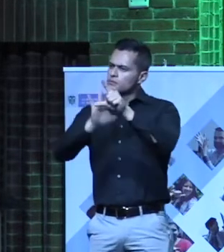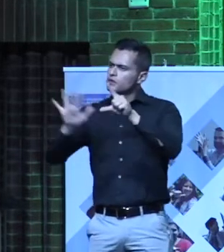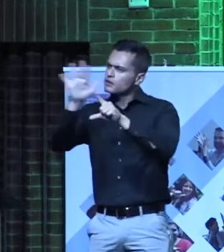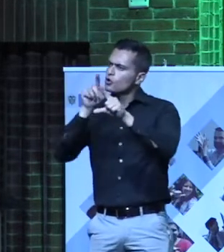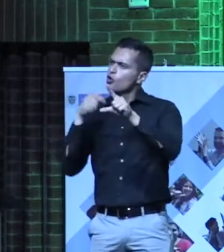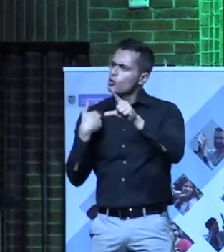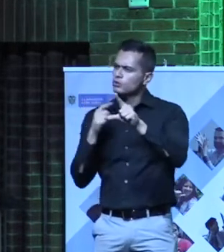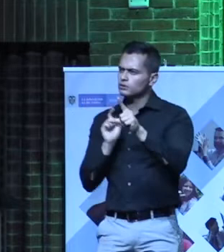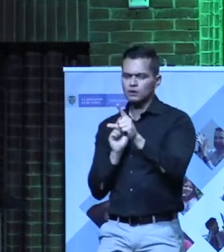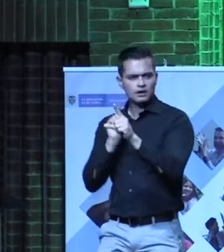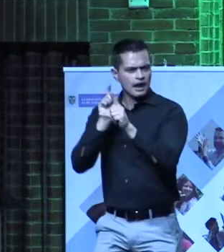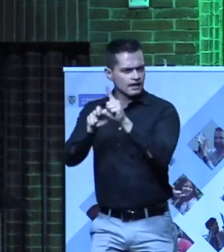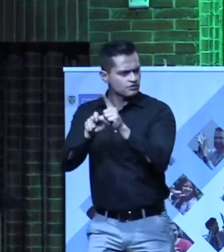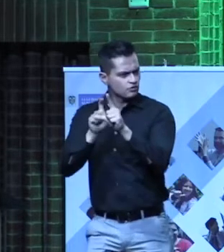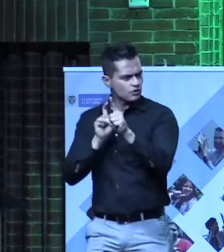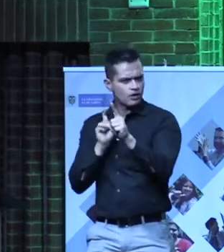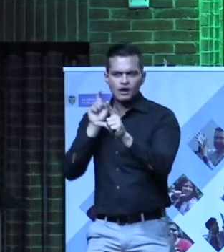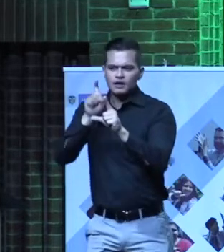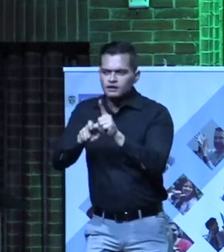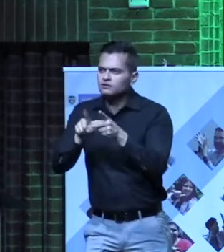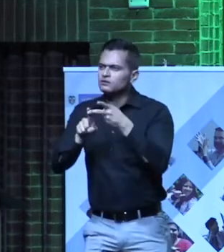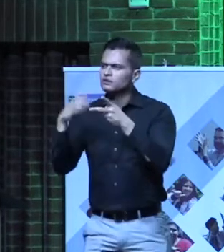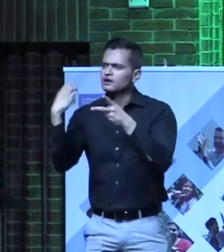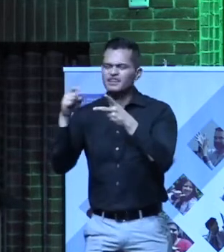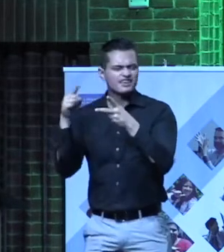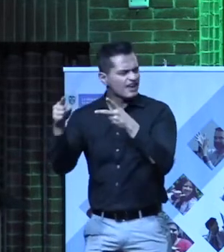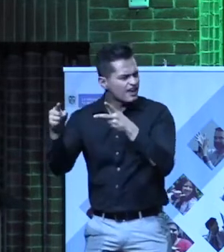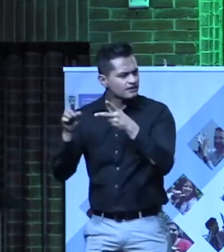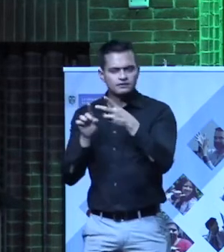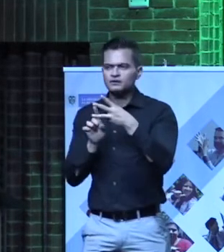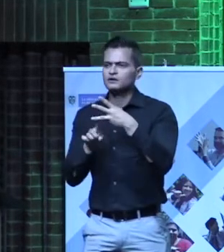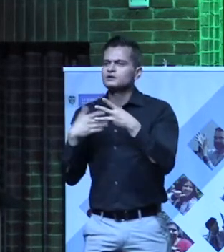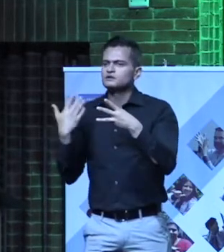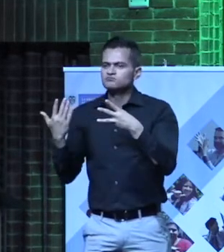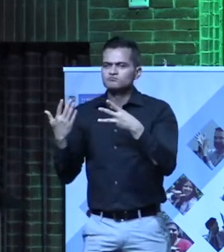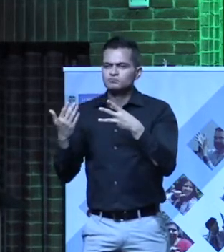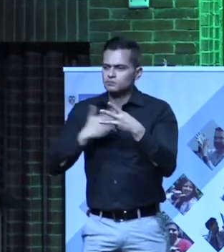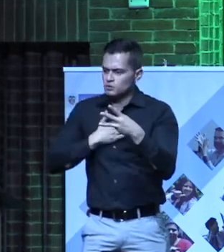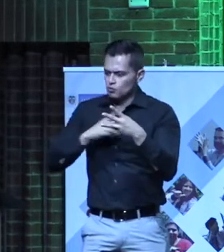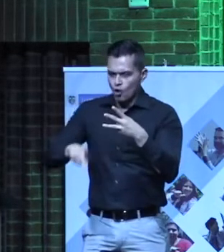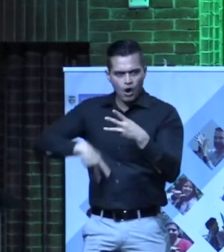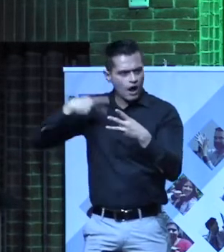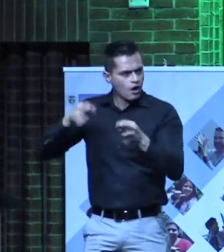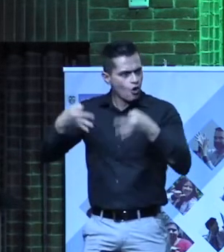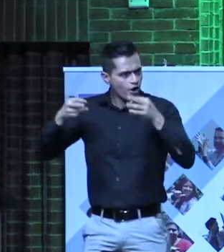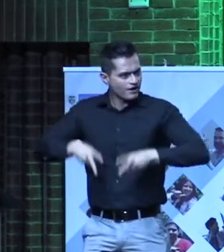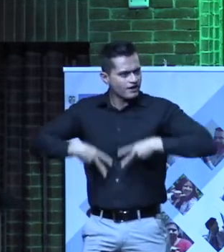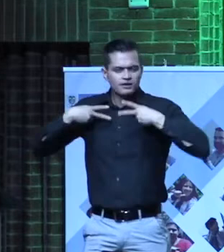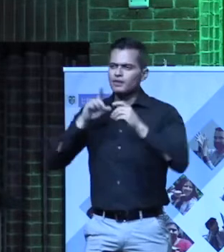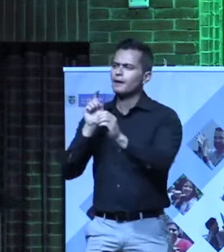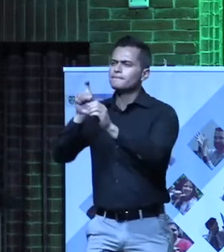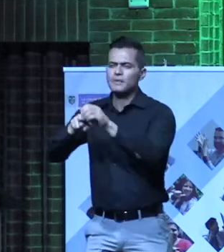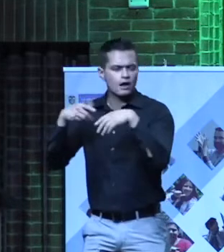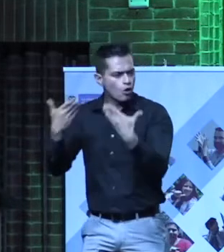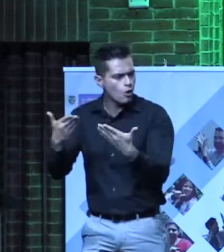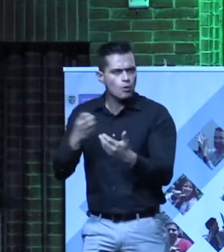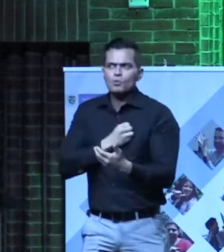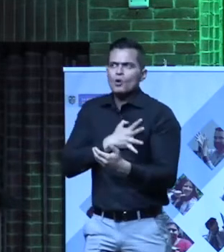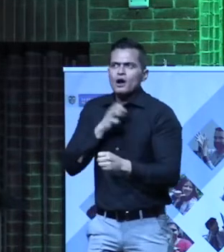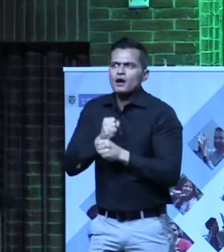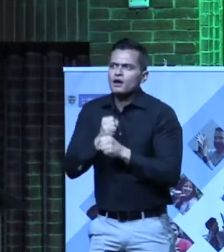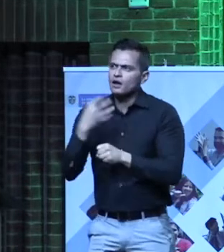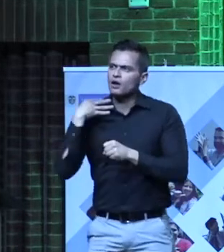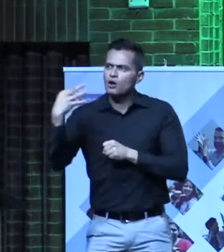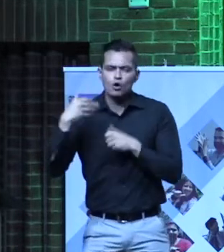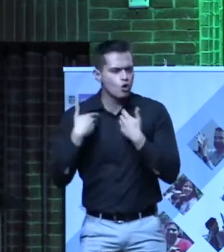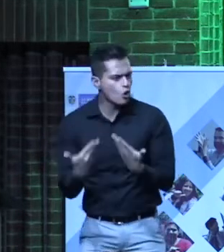registro, qué es el Servicio Público de Empleo, cómo puede modificar su hoja de vida, cómo puede aplicar a ofertas de empleo.